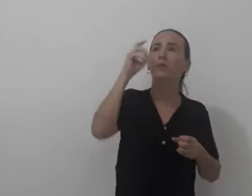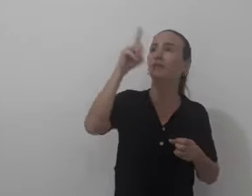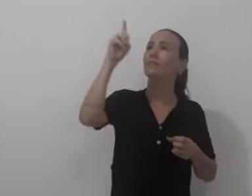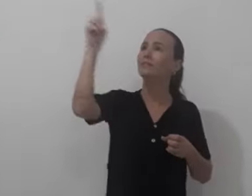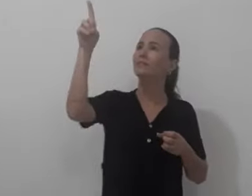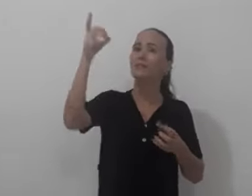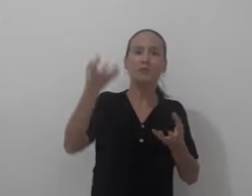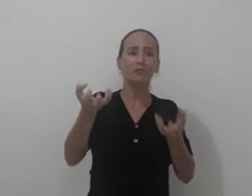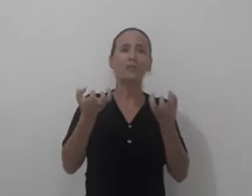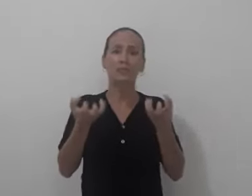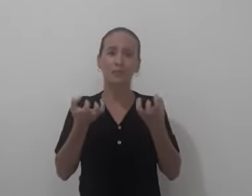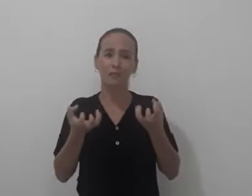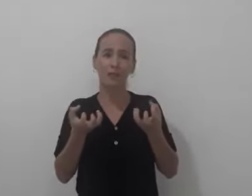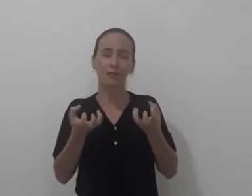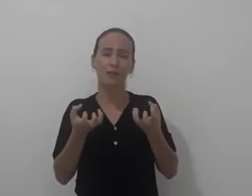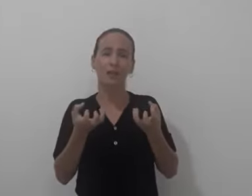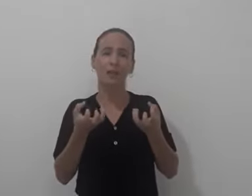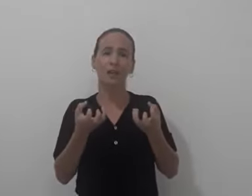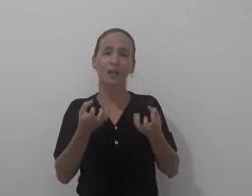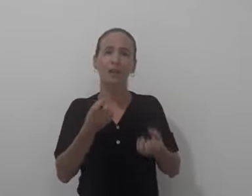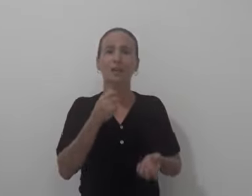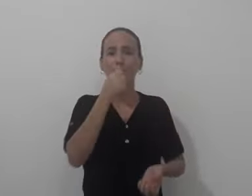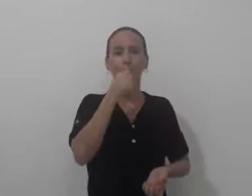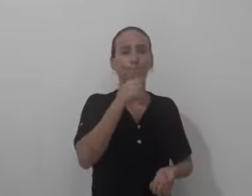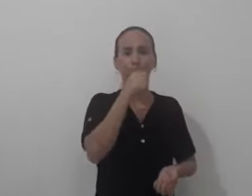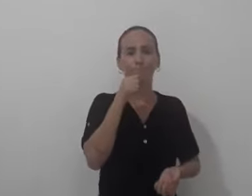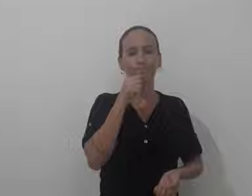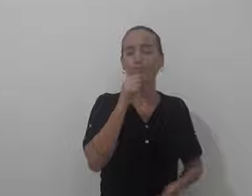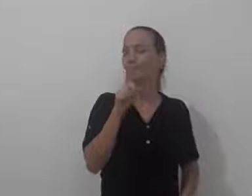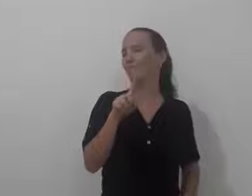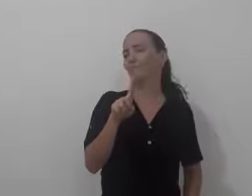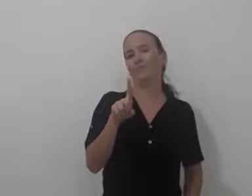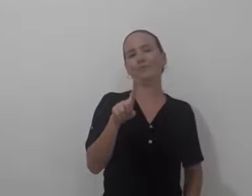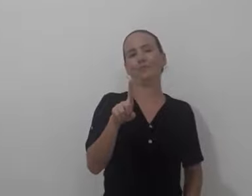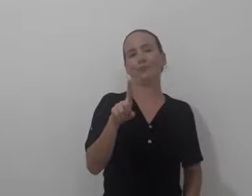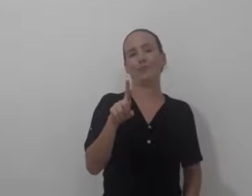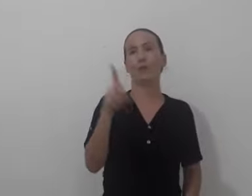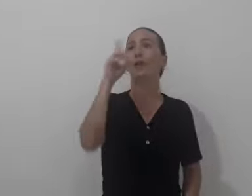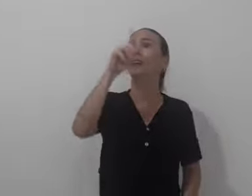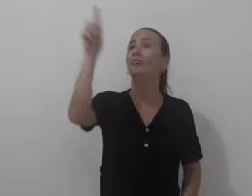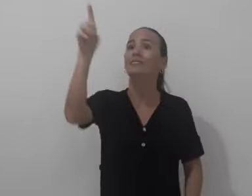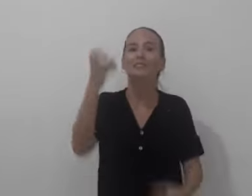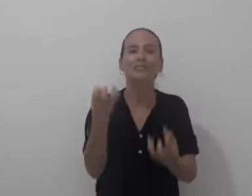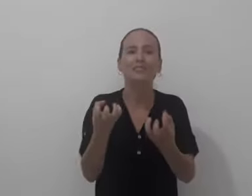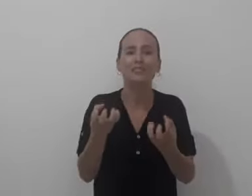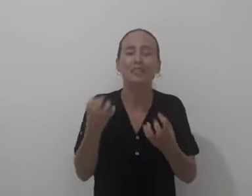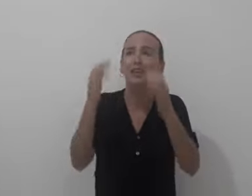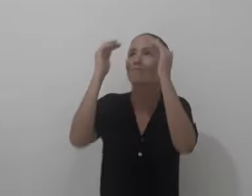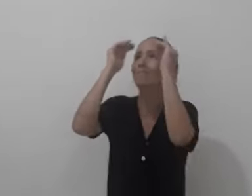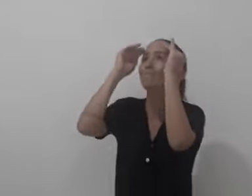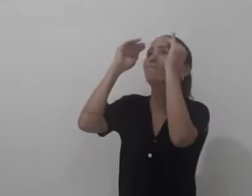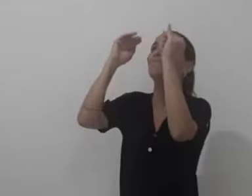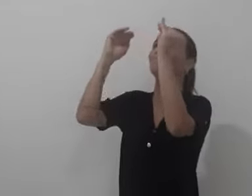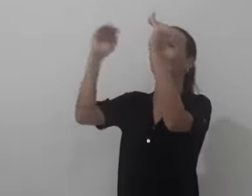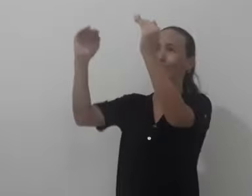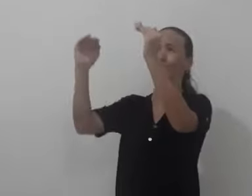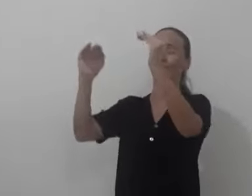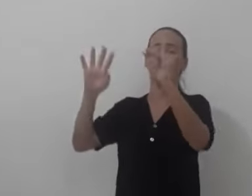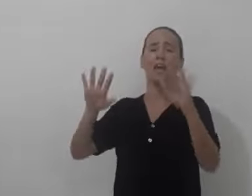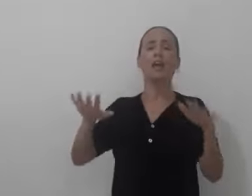Aqui é o cerne da questão. Deus exige de nós obediência. Então, quando passamos por momentos difíceis, nós temos